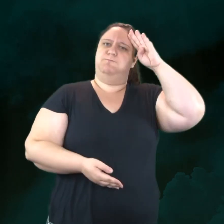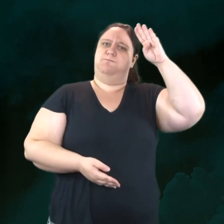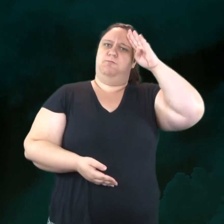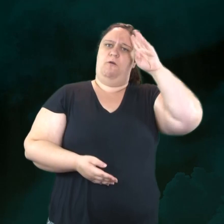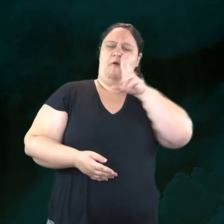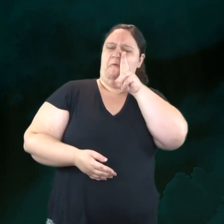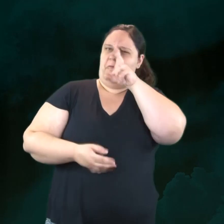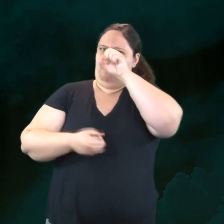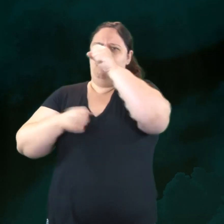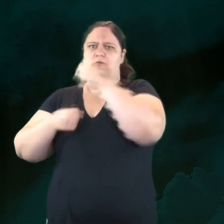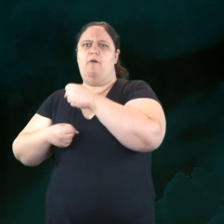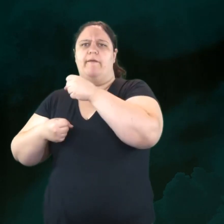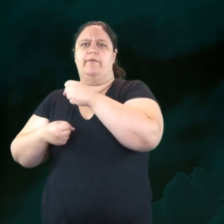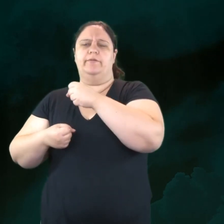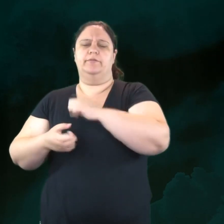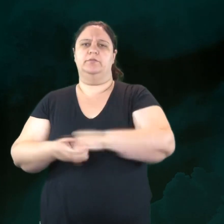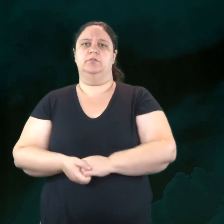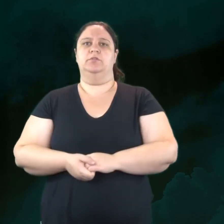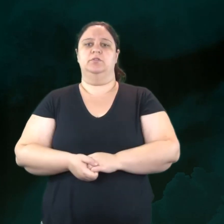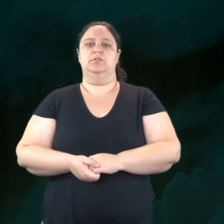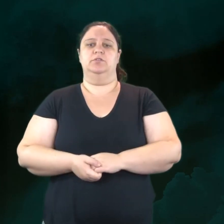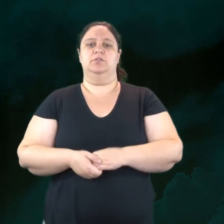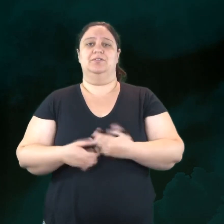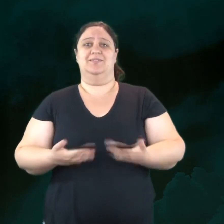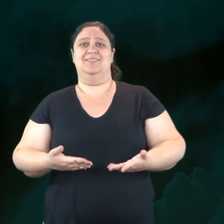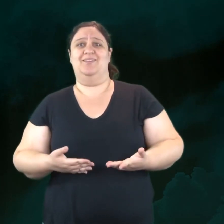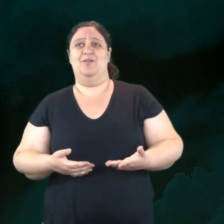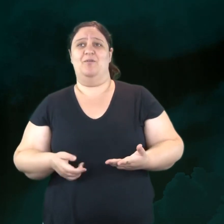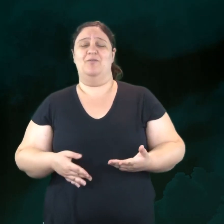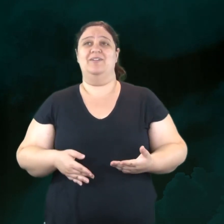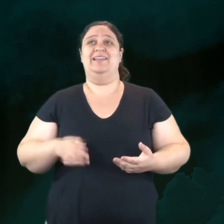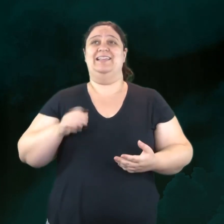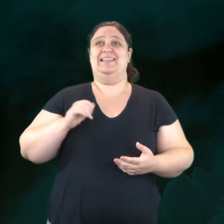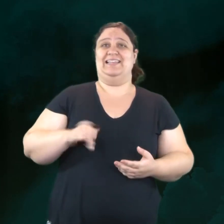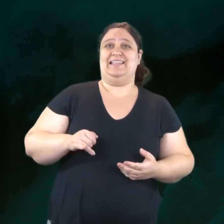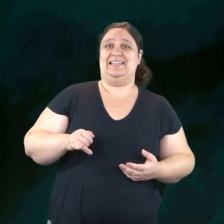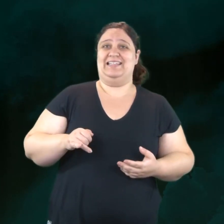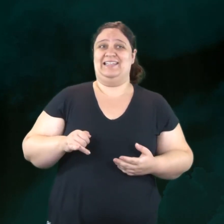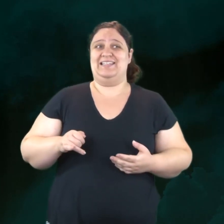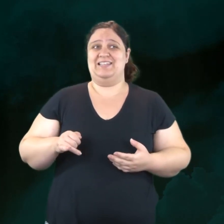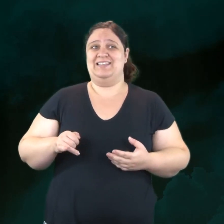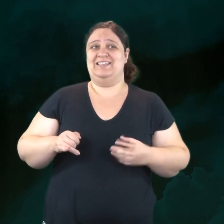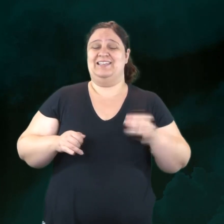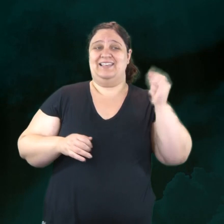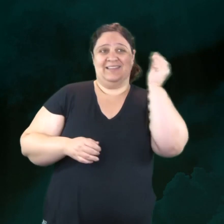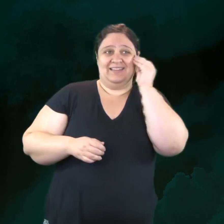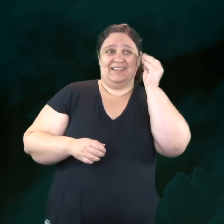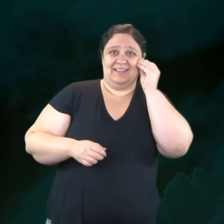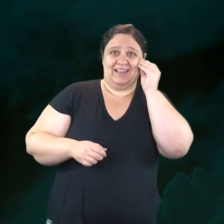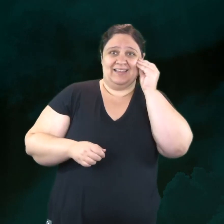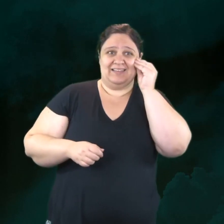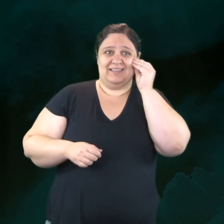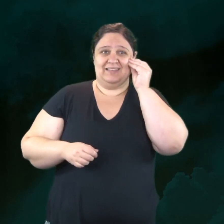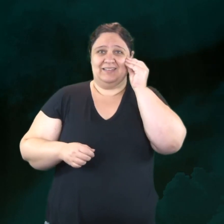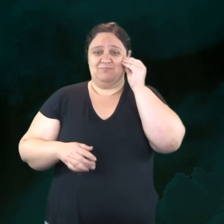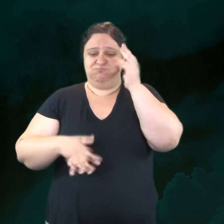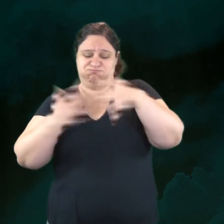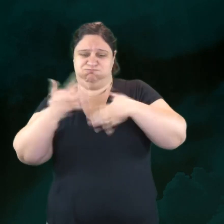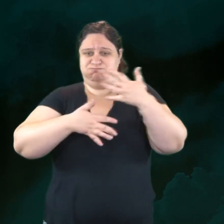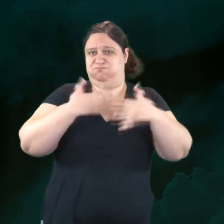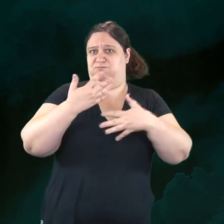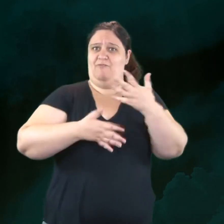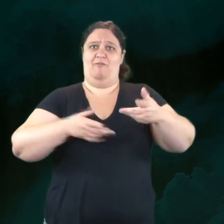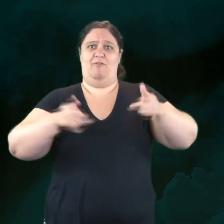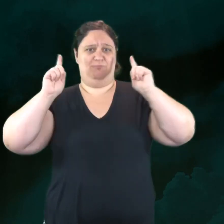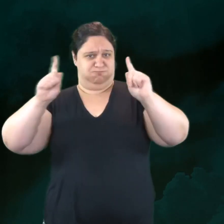forte, e eles eram muito sensíveis a qualquer sedição, qualquer tentativa de fazer revoltas de